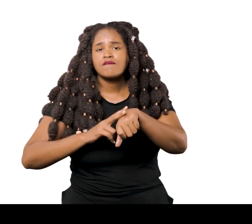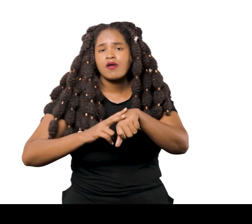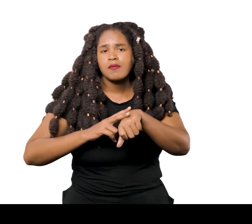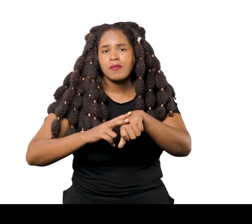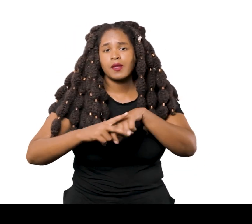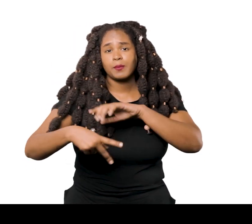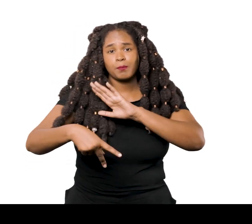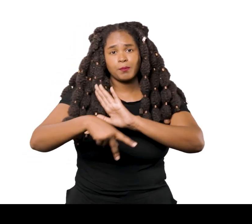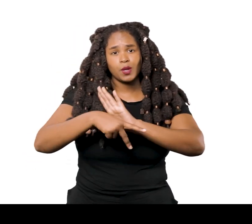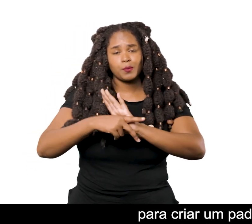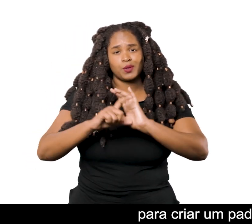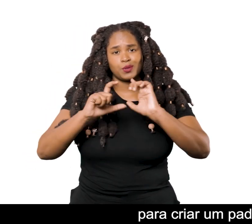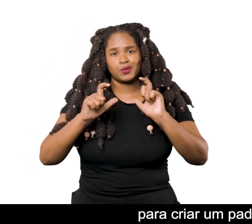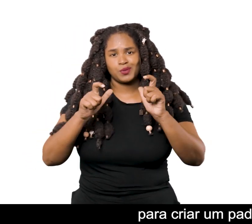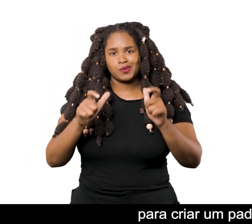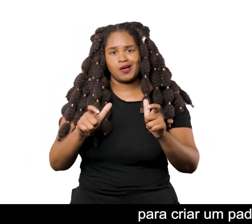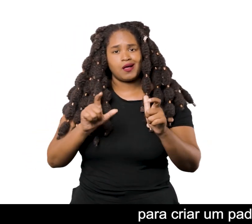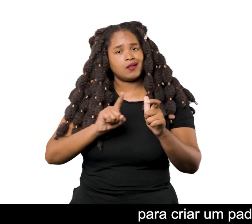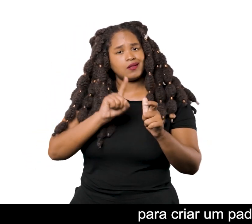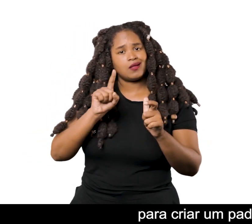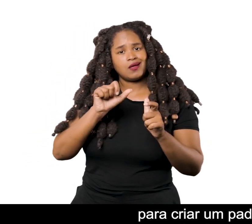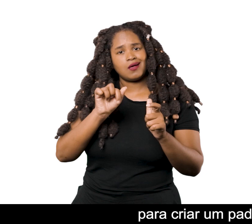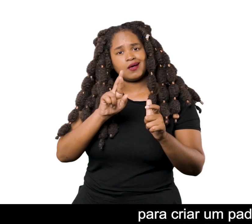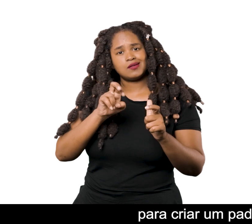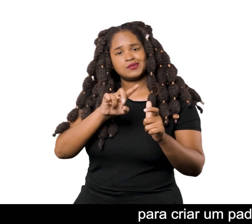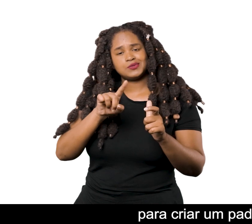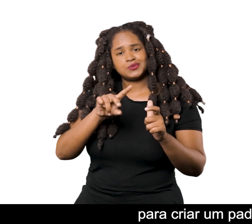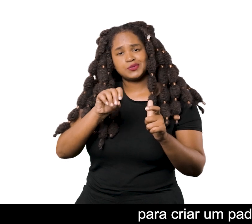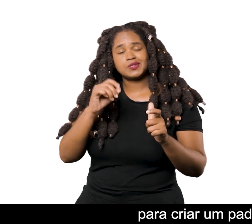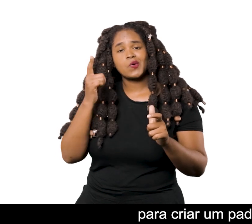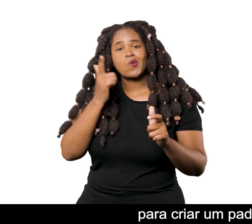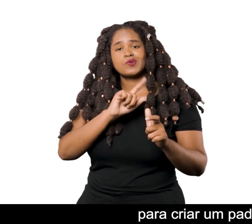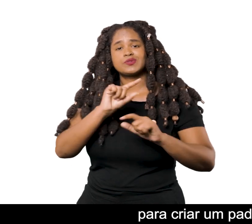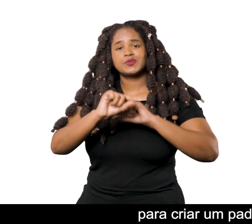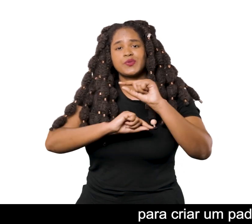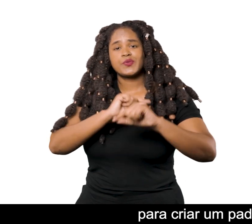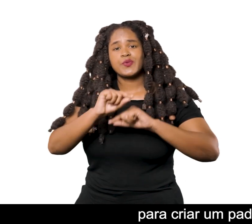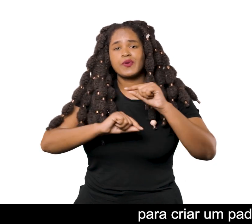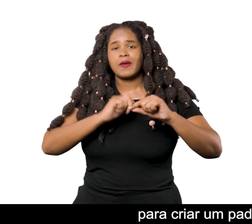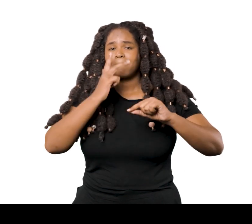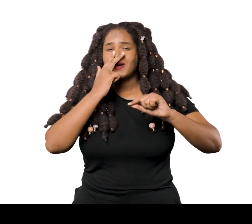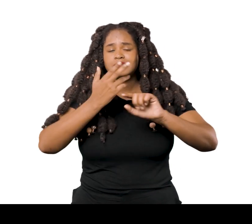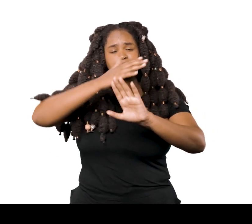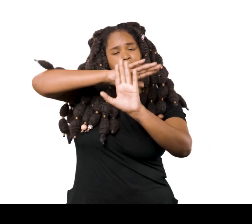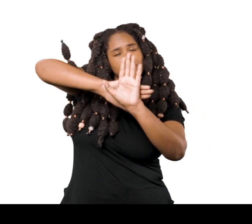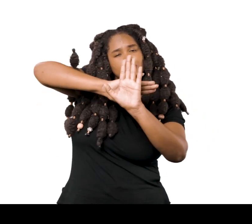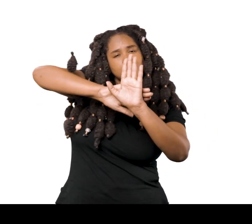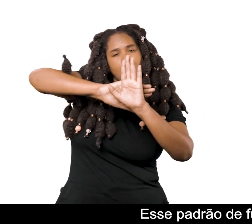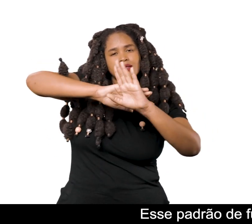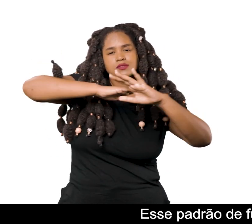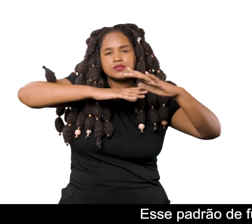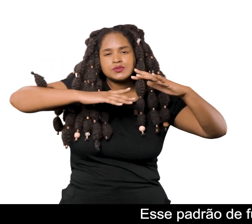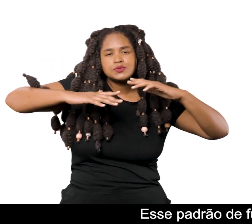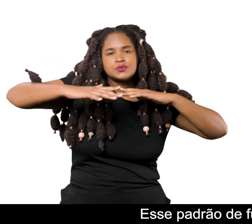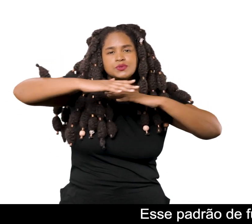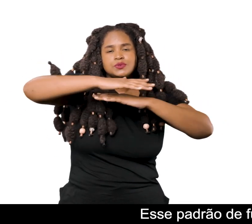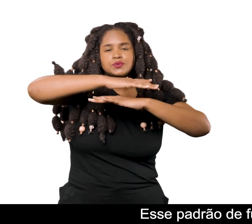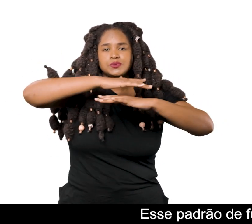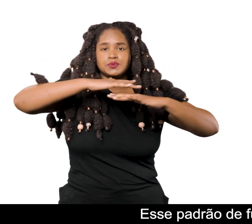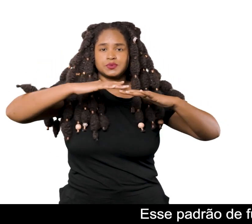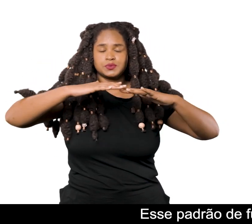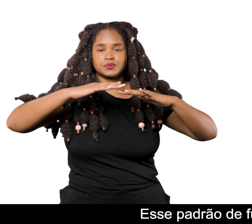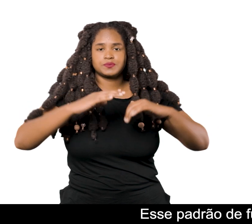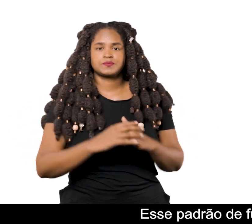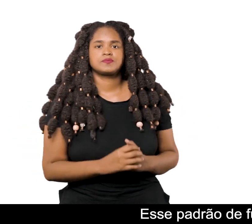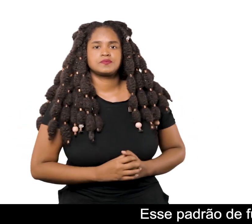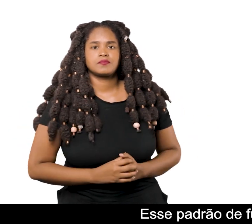no estado do Arizona, para criar um padrão homogêneo que funciona como um fundo. Esse padrão de